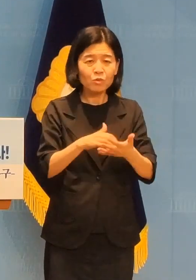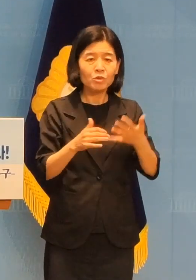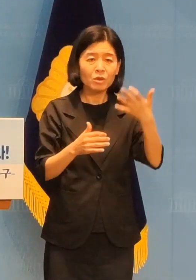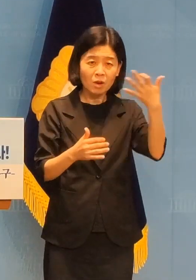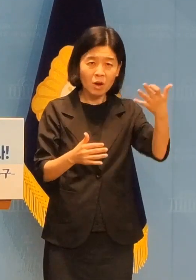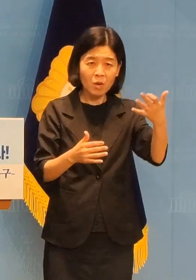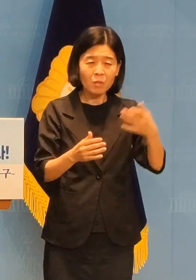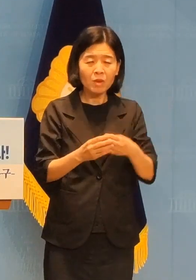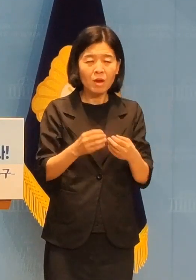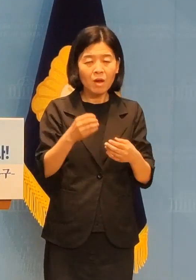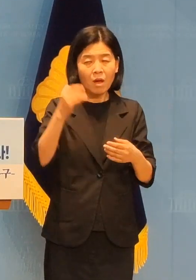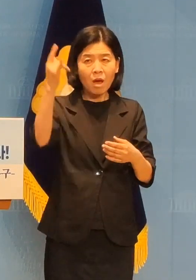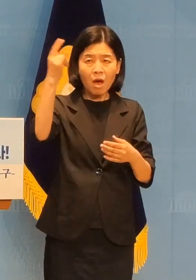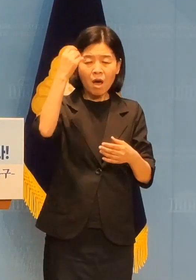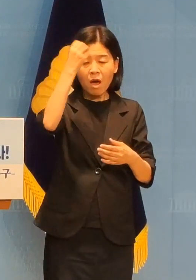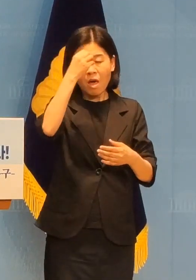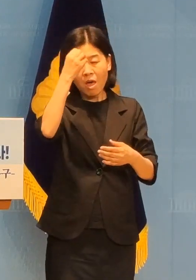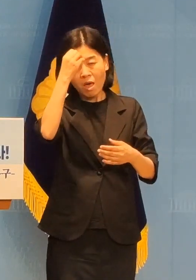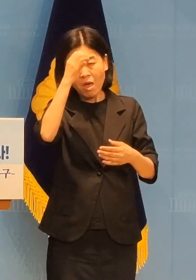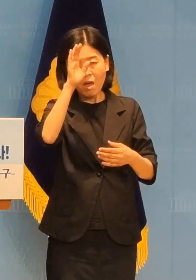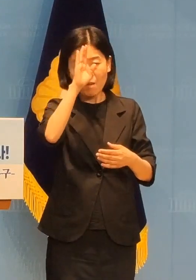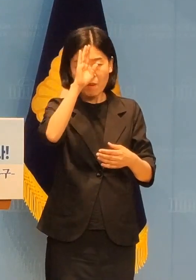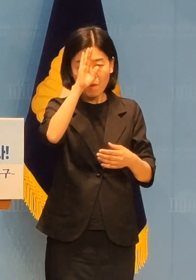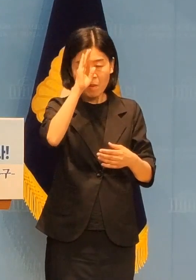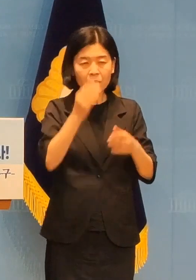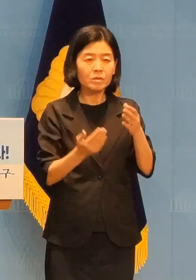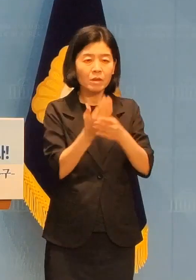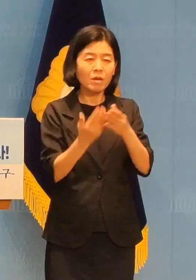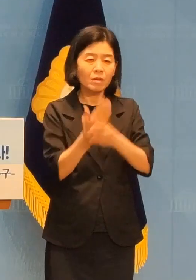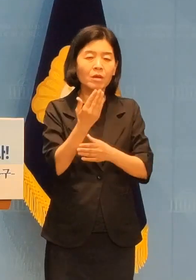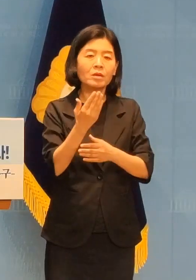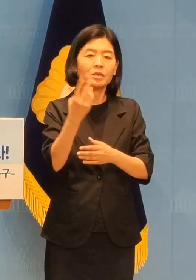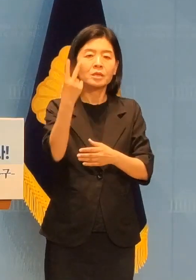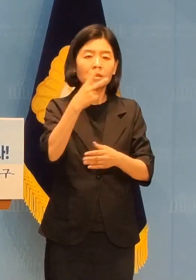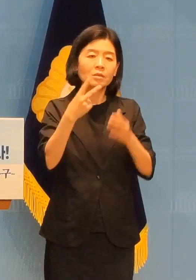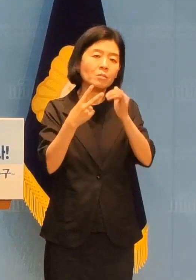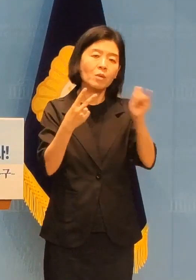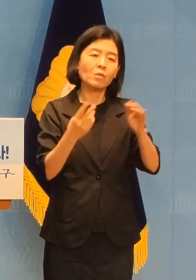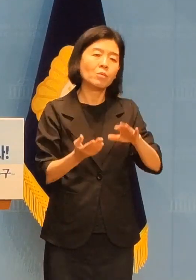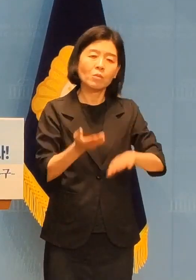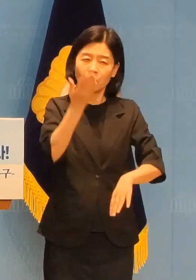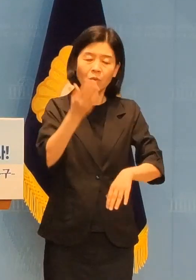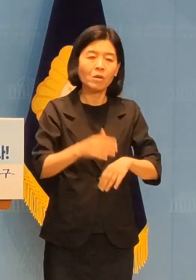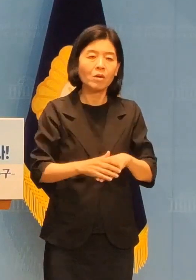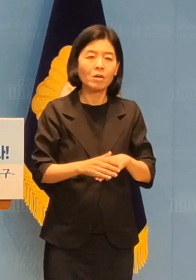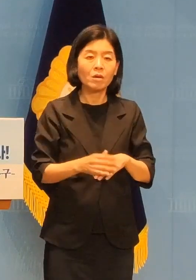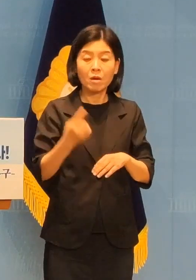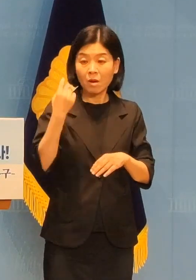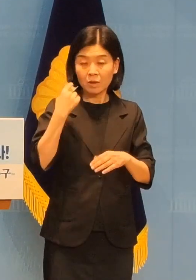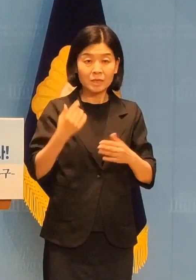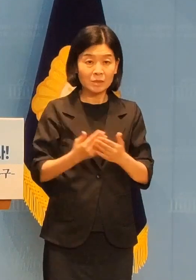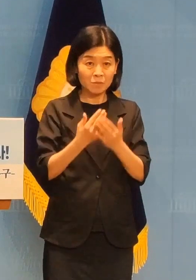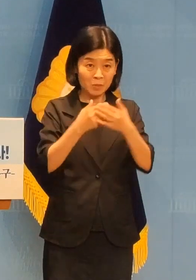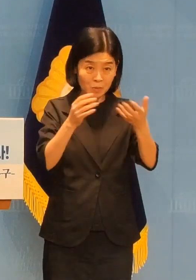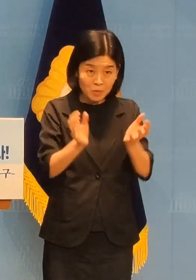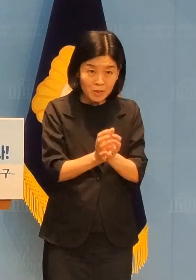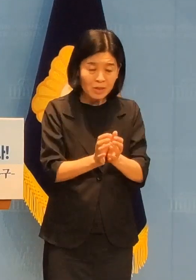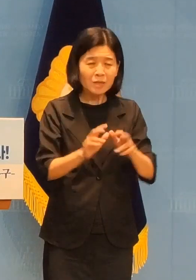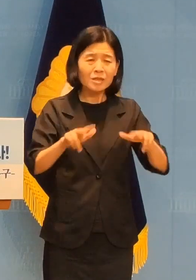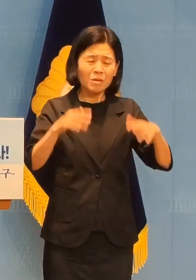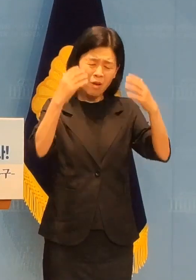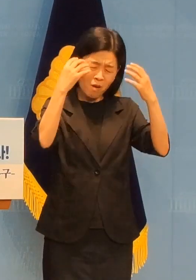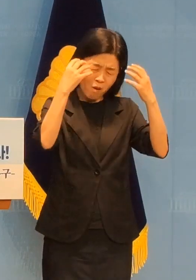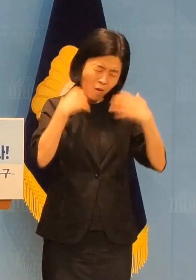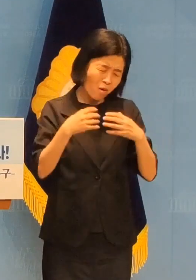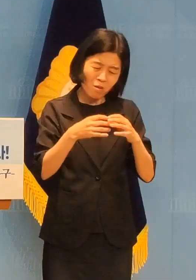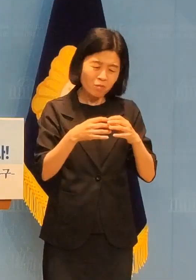질환 환자가 발생한 것으로 확인되고 있습니다. 어제 진보당은 아무리 더워도 일할 수밖에 없는